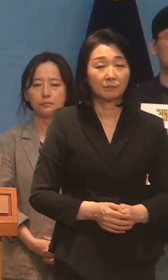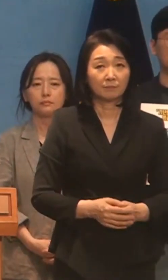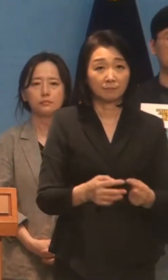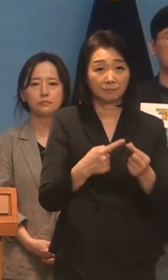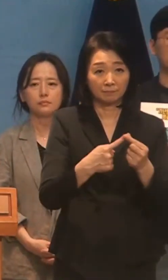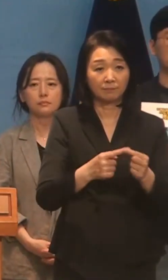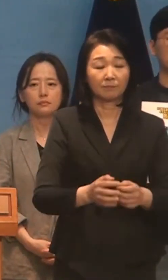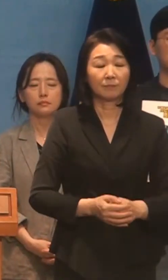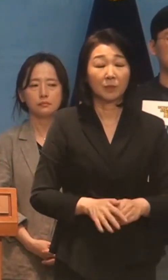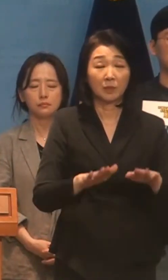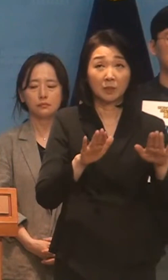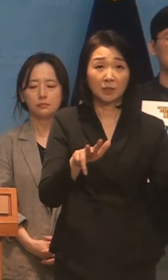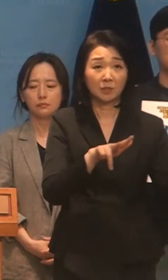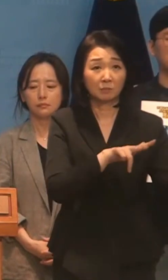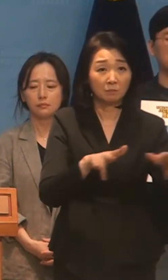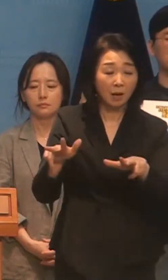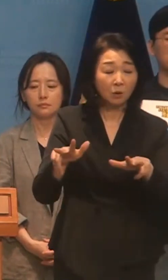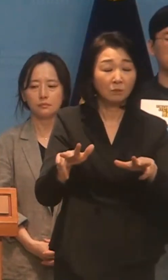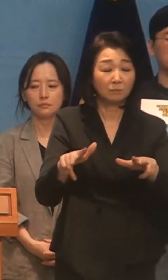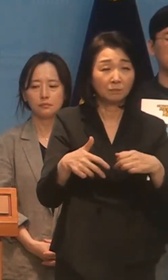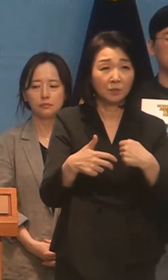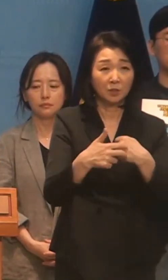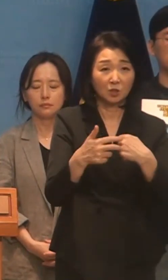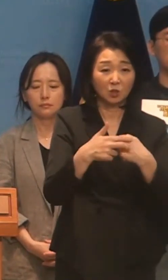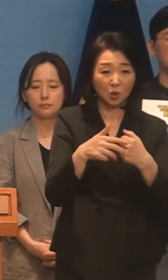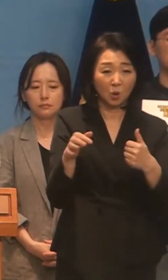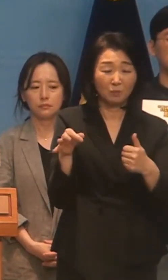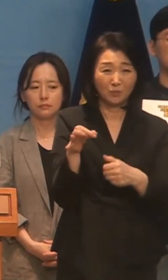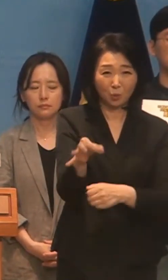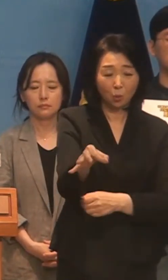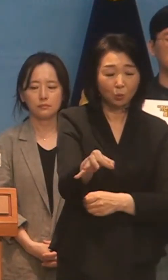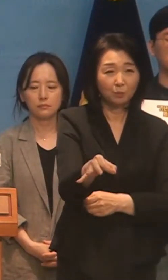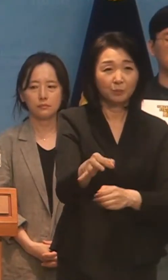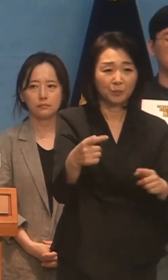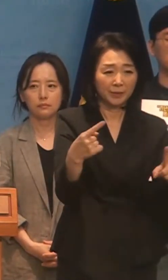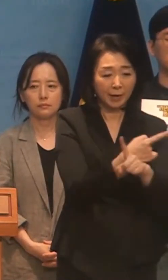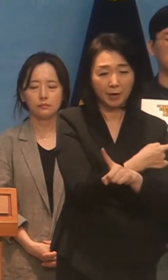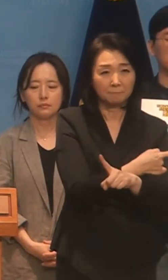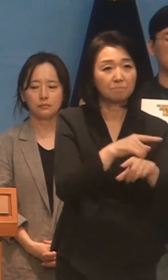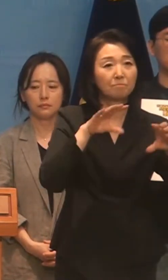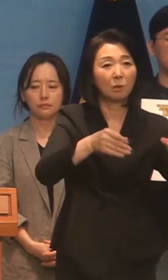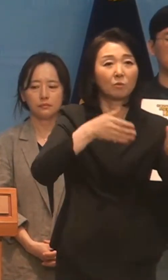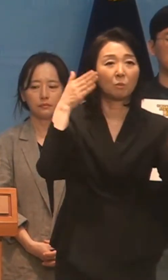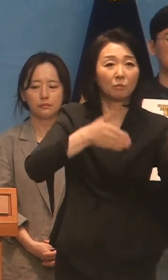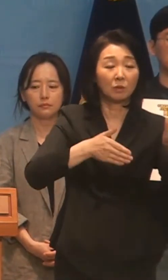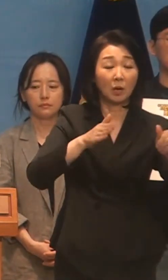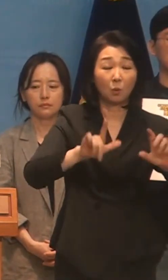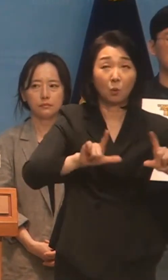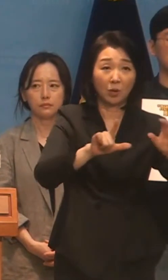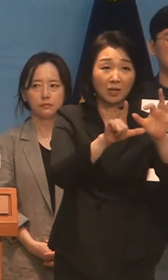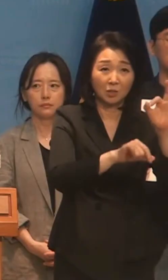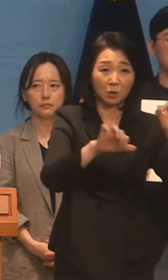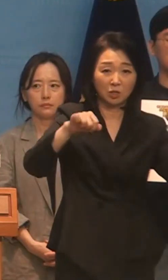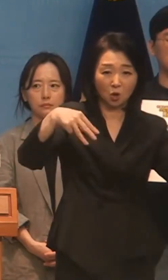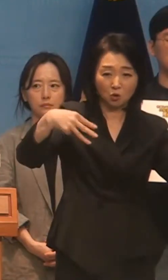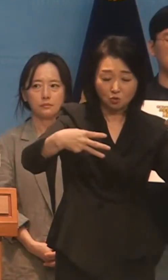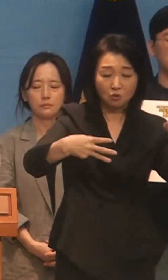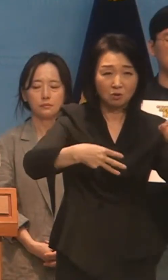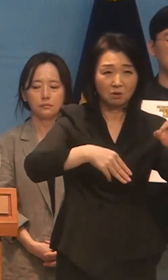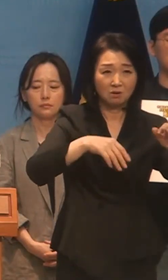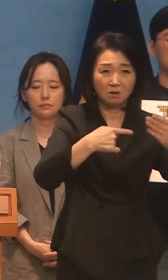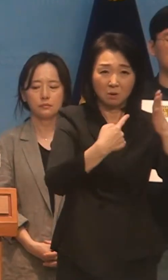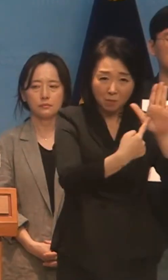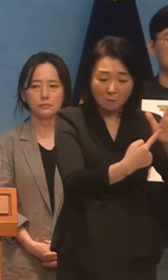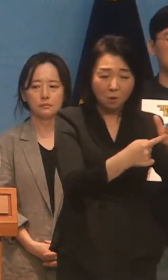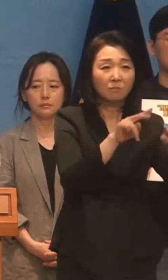하나, 지금 당장 일체 의료급여 계약 시도를 중단하라. 올해 10월 정률제를 시행하겠다고 밝힌 계획을